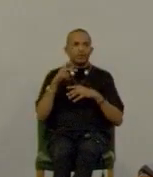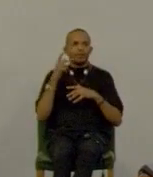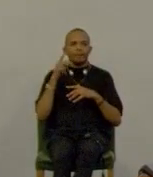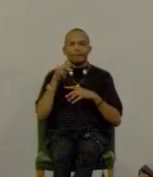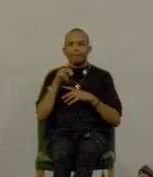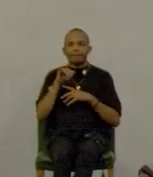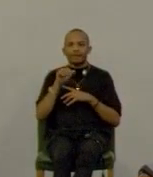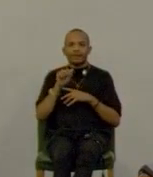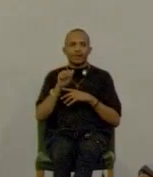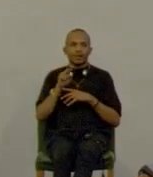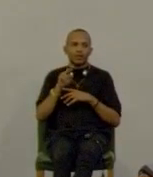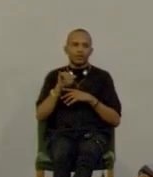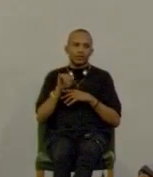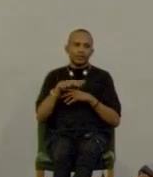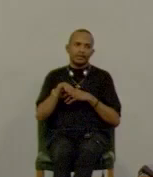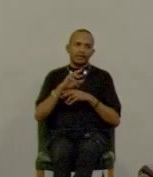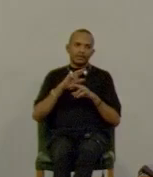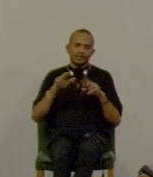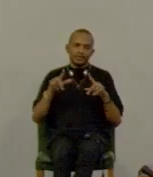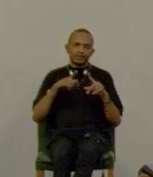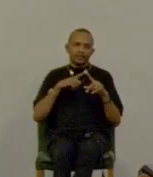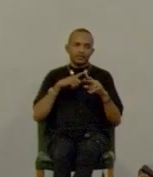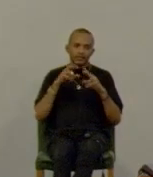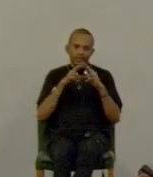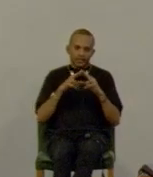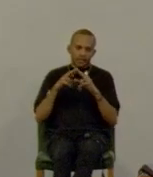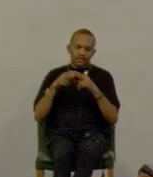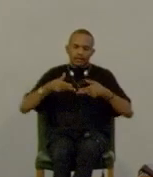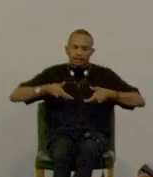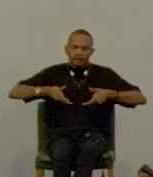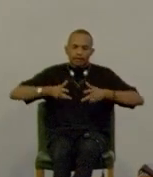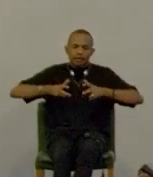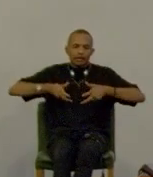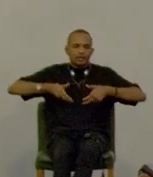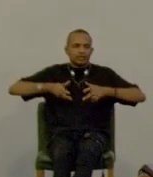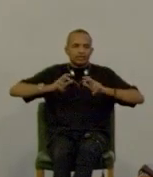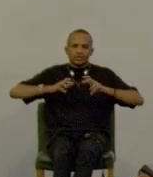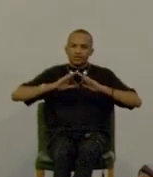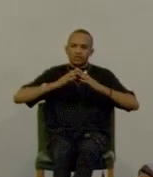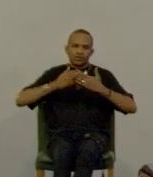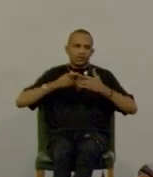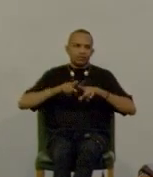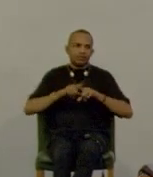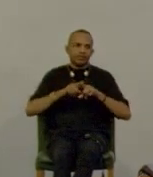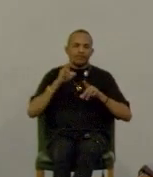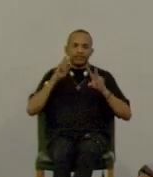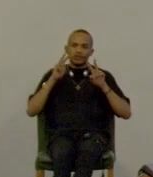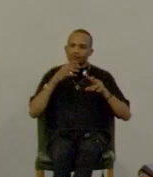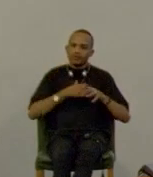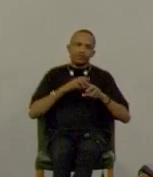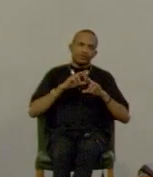como eles ensinam diferente lá, além de ter redes por toda a escola, para eles se deitarem também, né, e verem um mundo diferente,